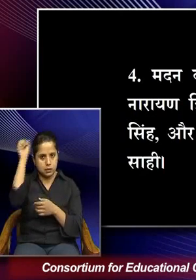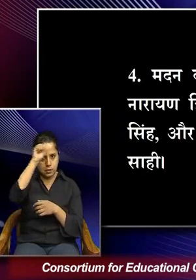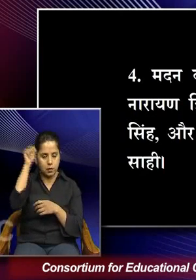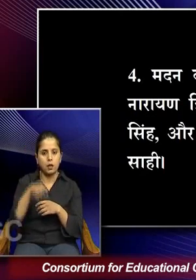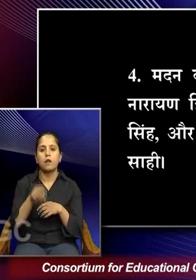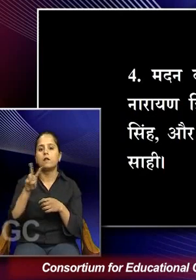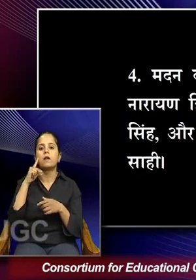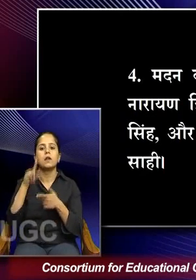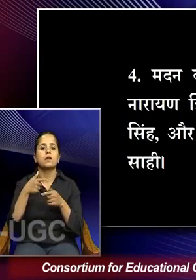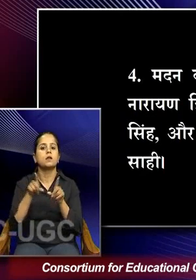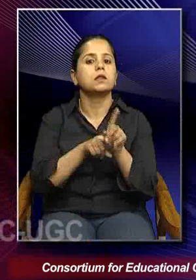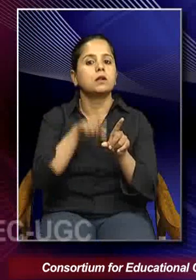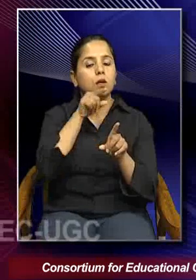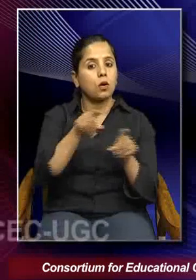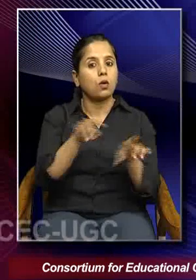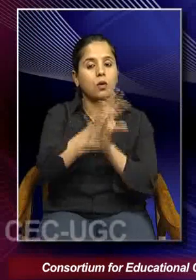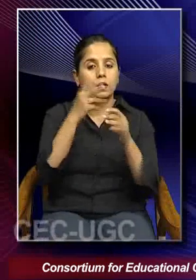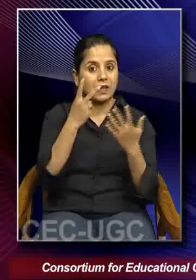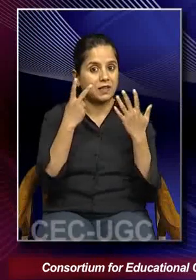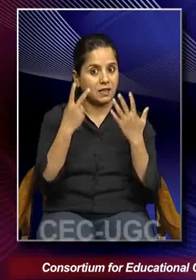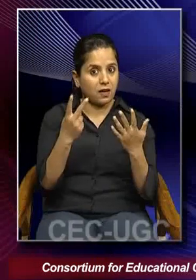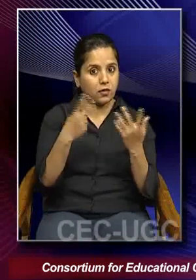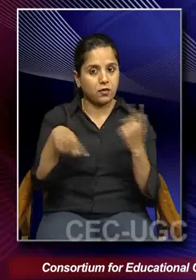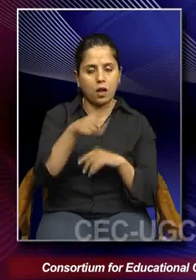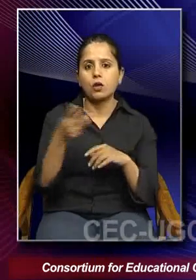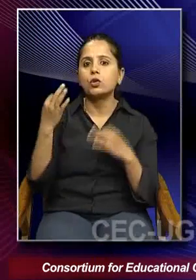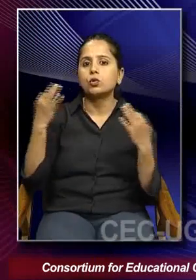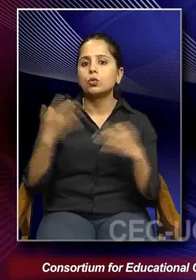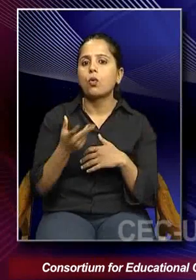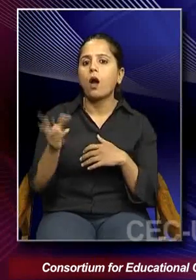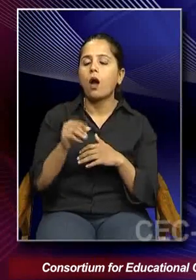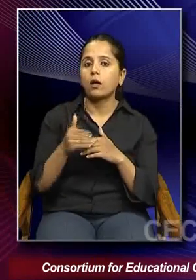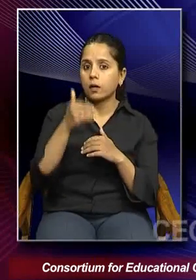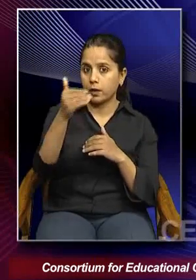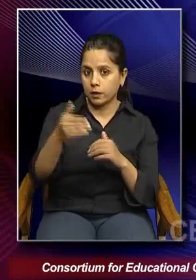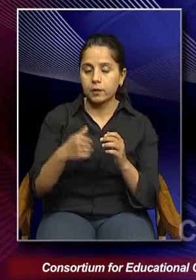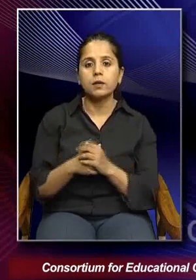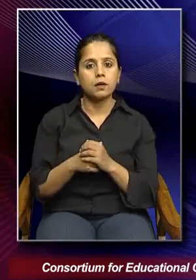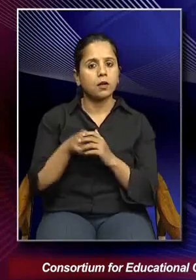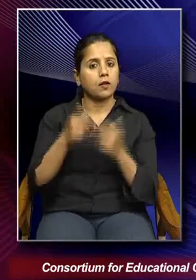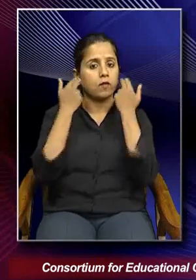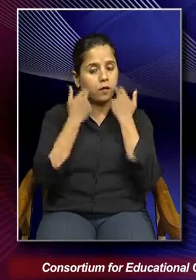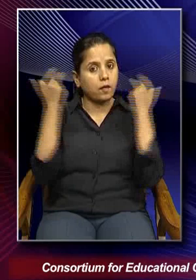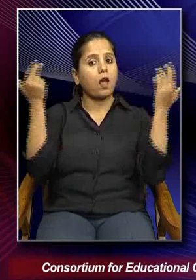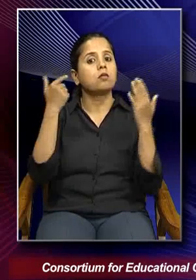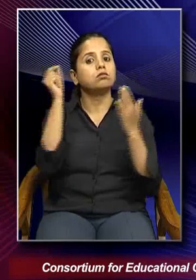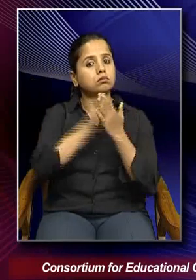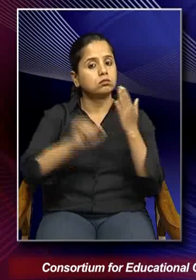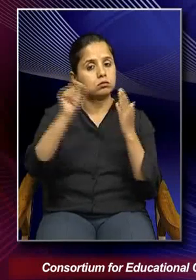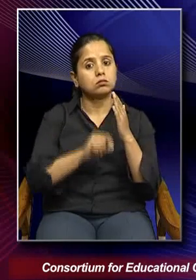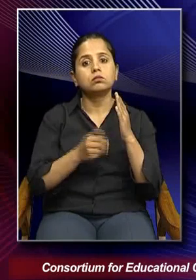शाही यह साथ फिर से नए और प्रसिद्ध कवि